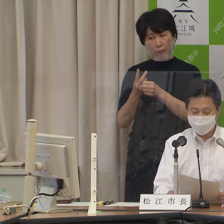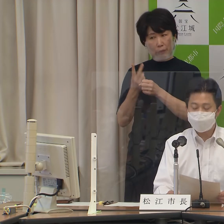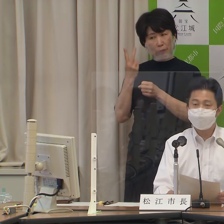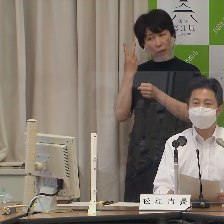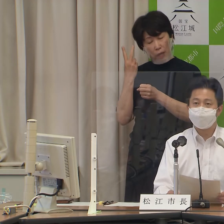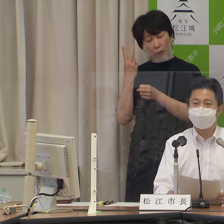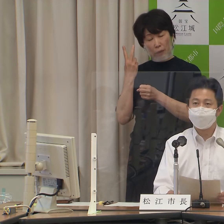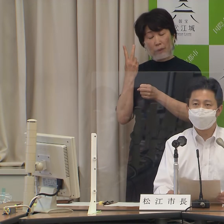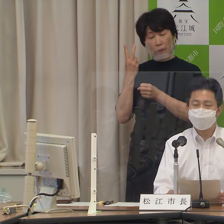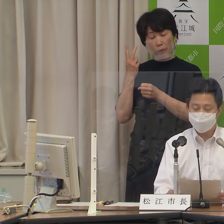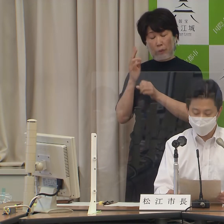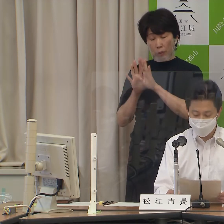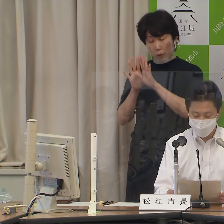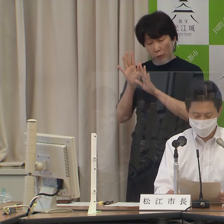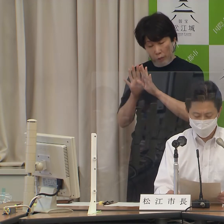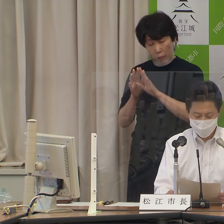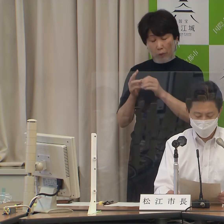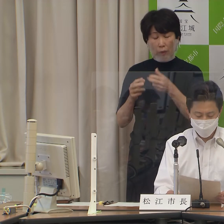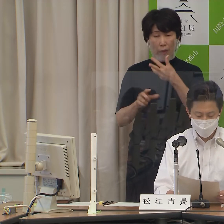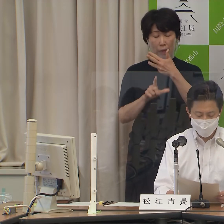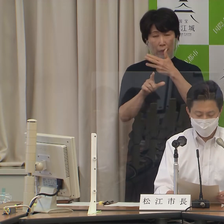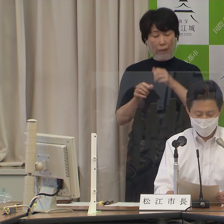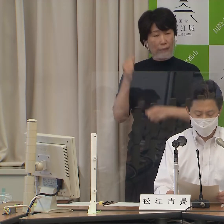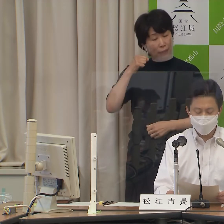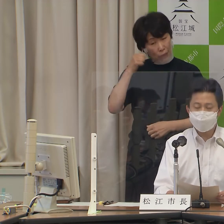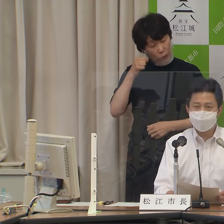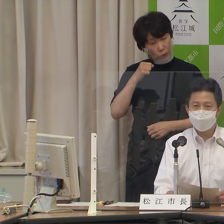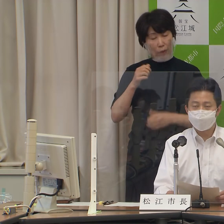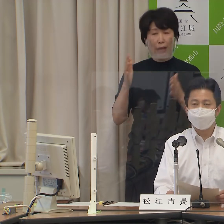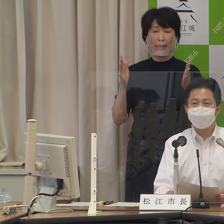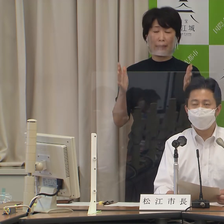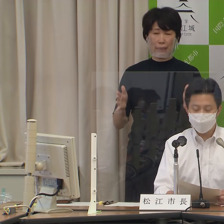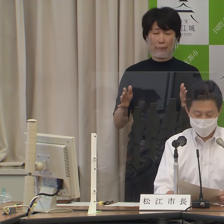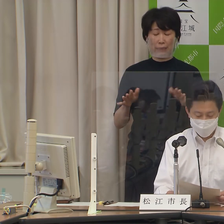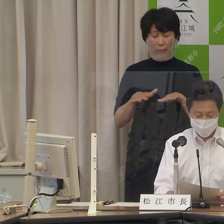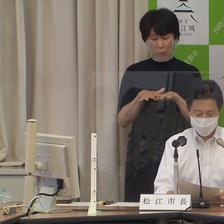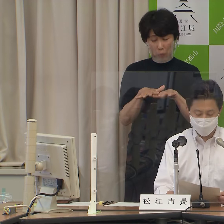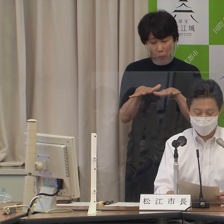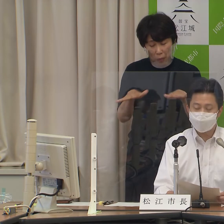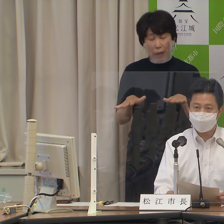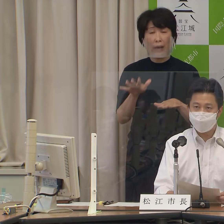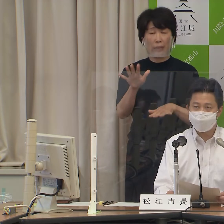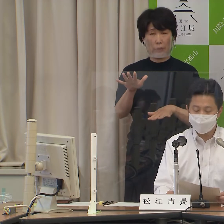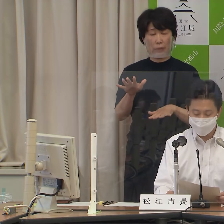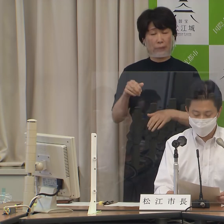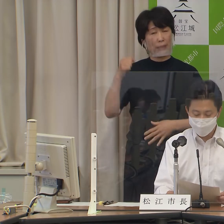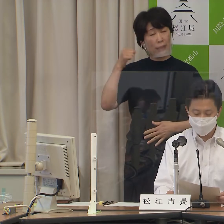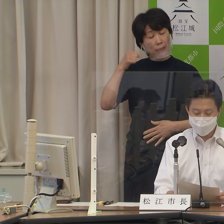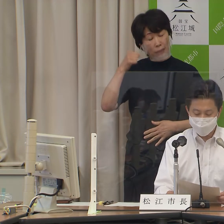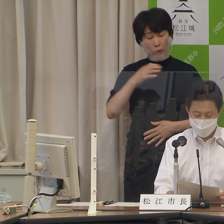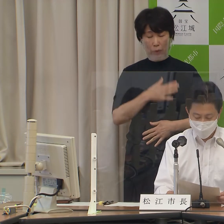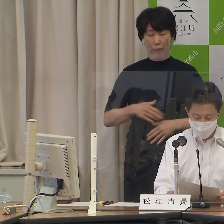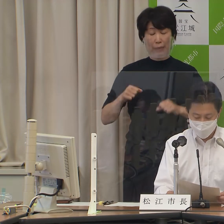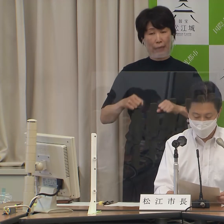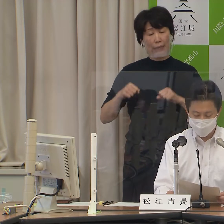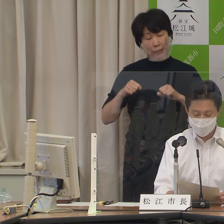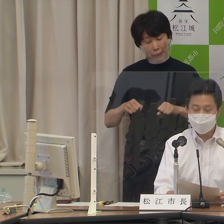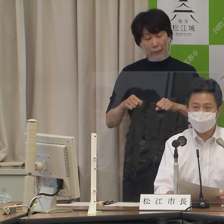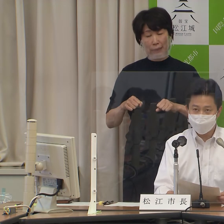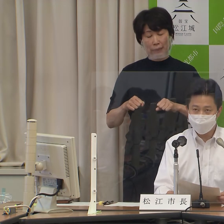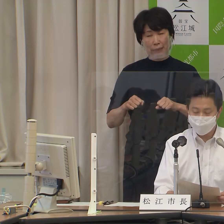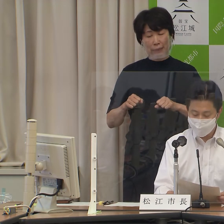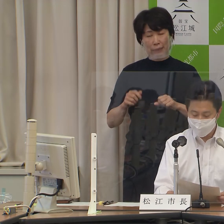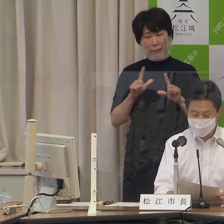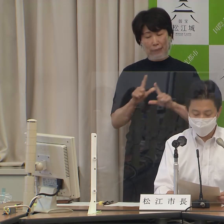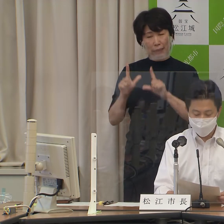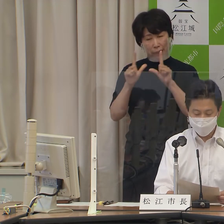季に感染が拡大しています。この夏を健康に楽しく過ごすため、うつさない、うつら